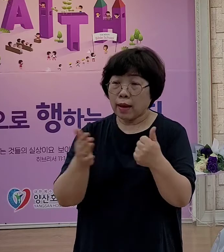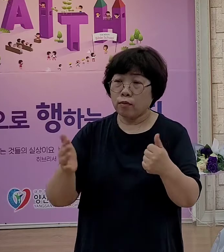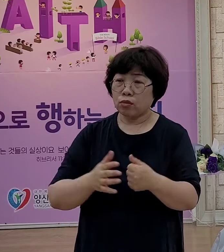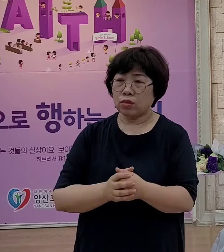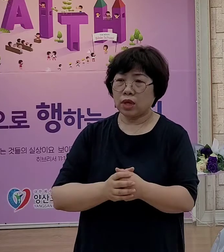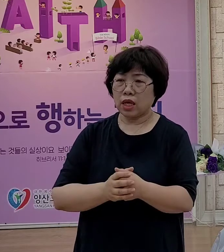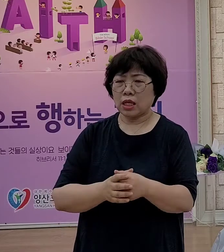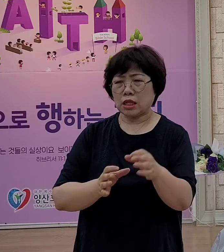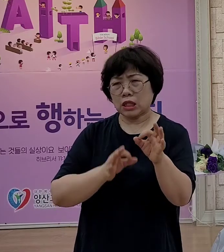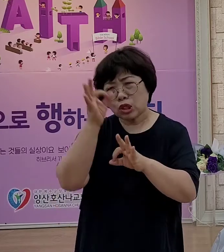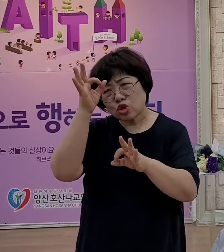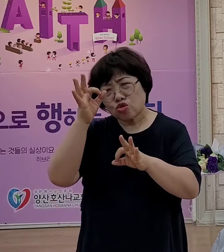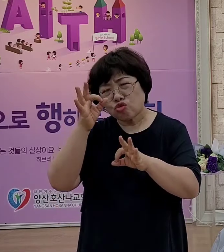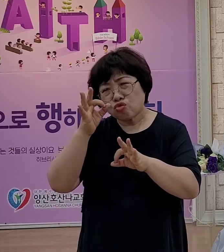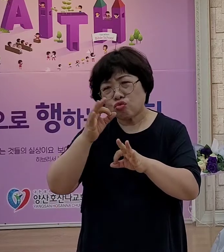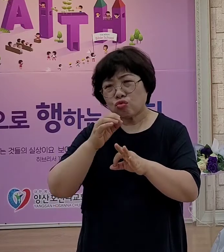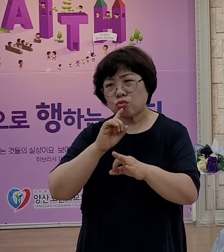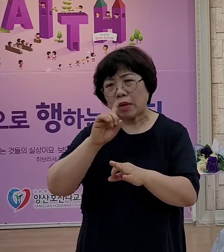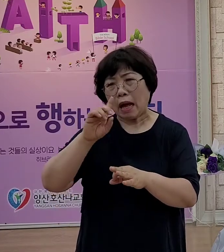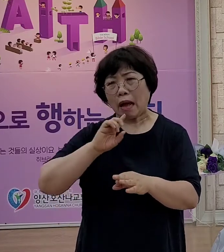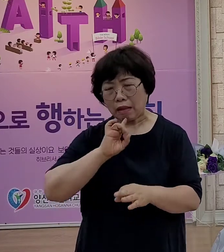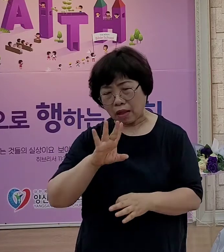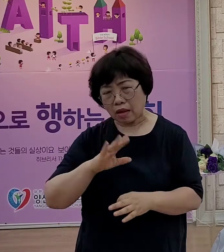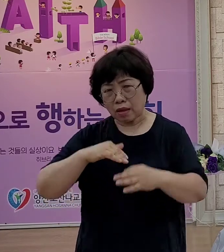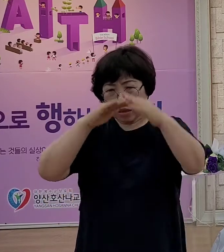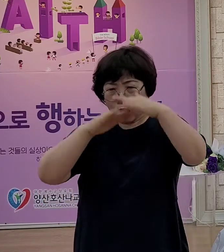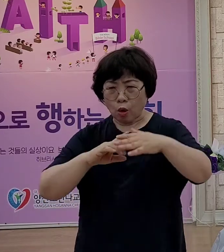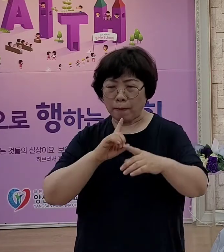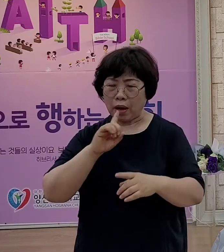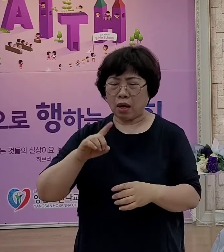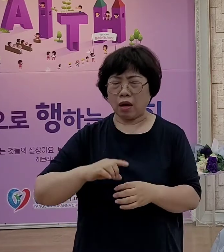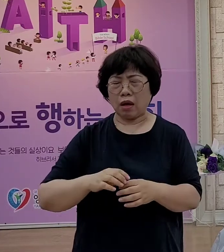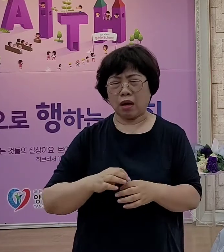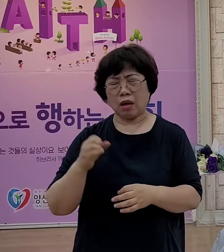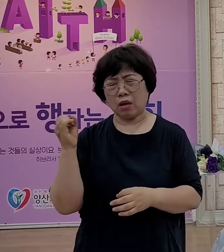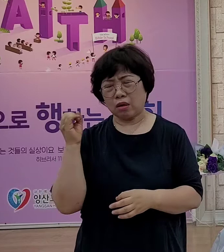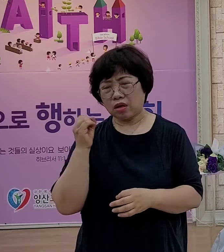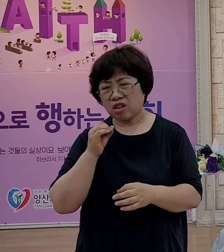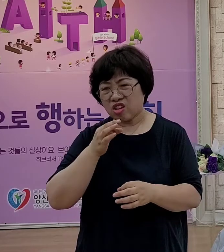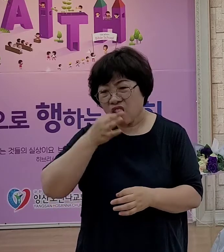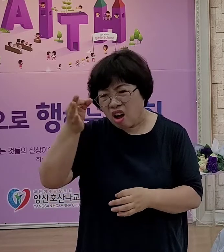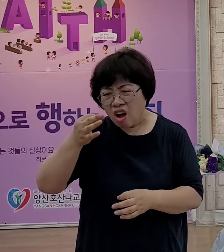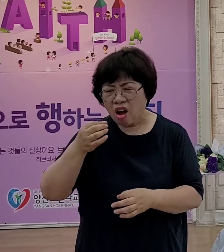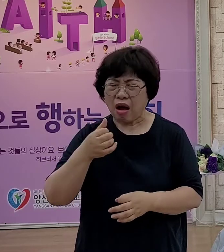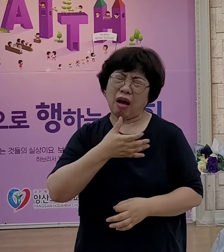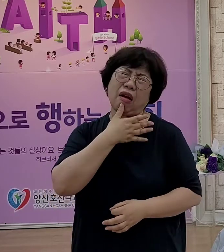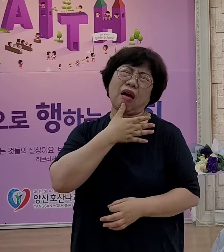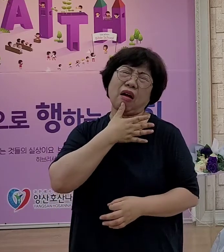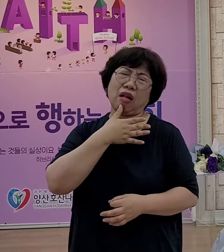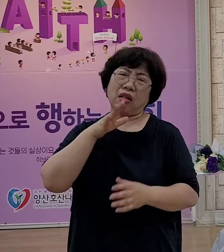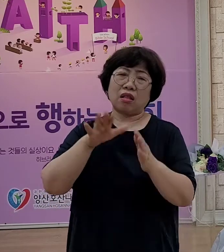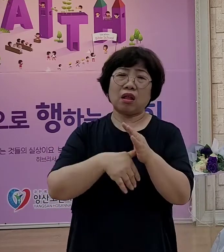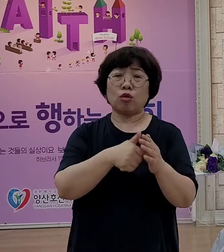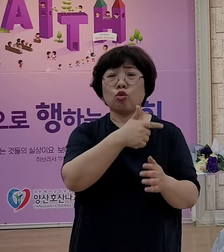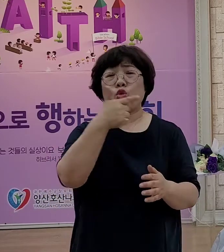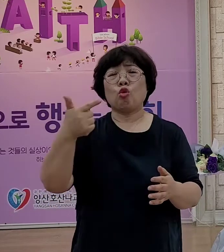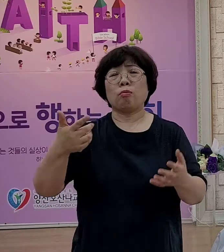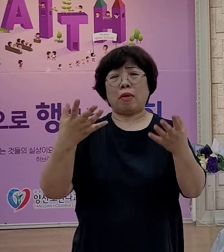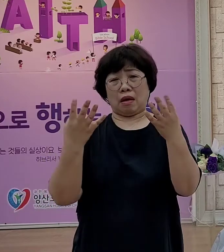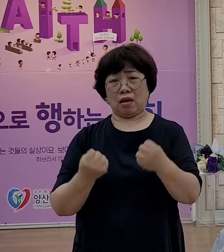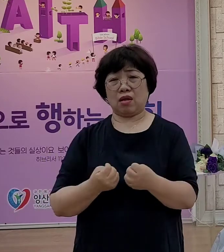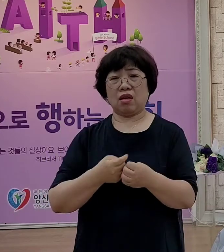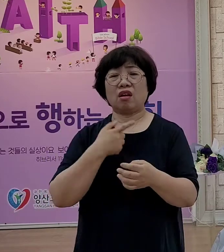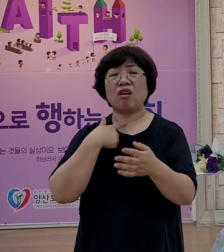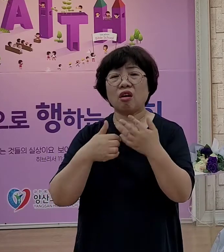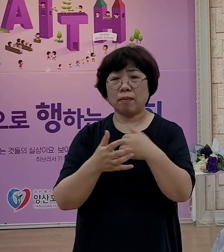될 말을 불쑥 이렇게 내뱉어 놓고는 아차, 이게 싶은 상황들이